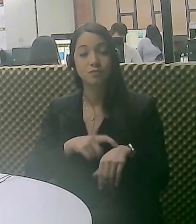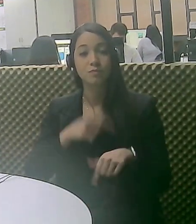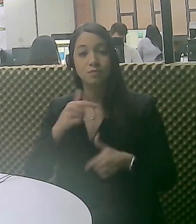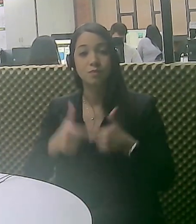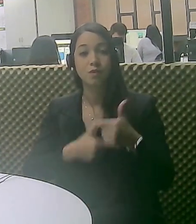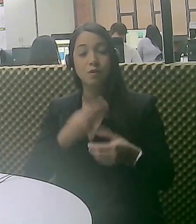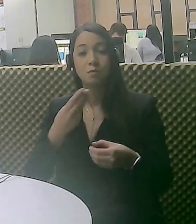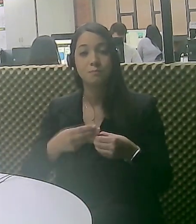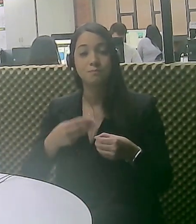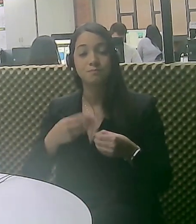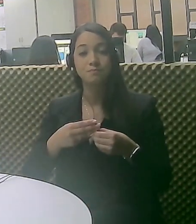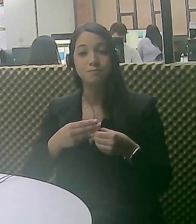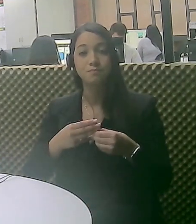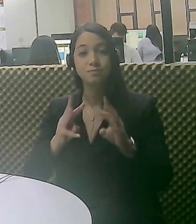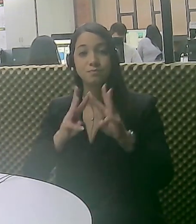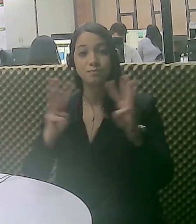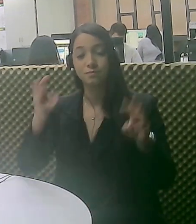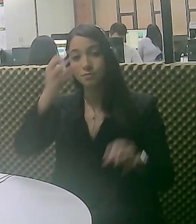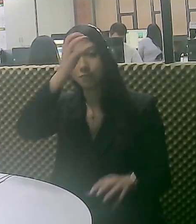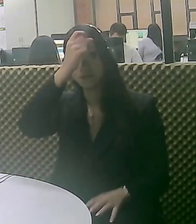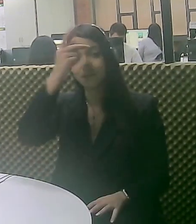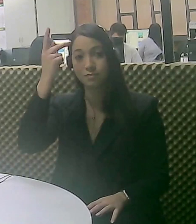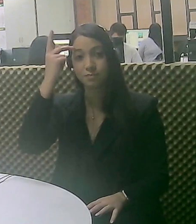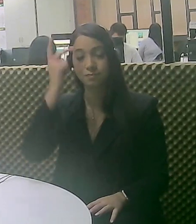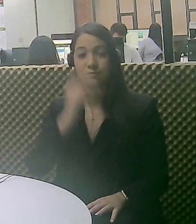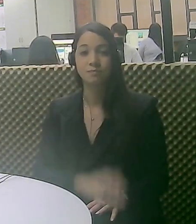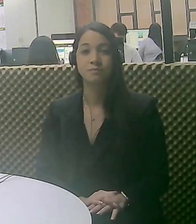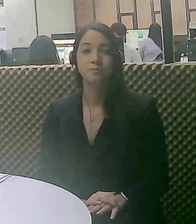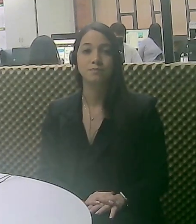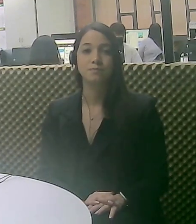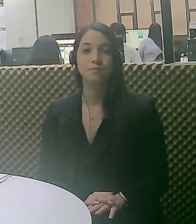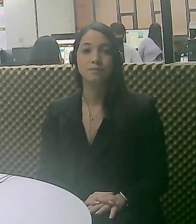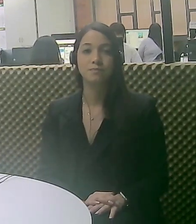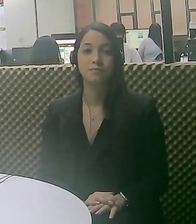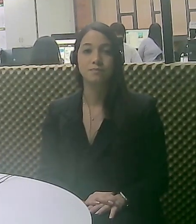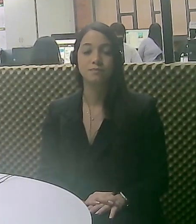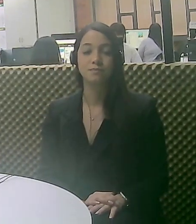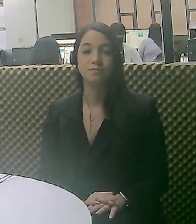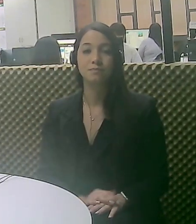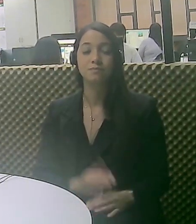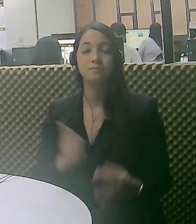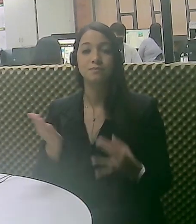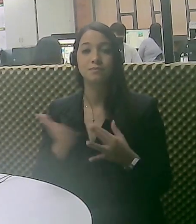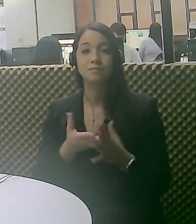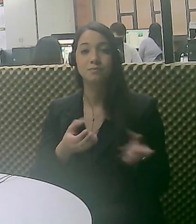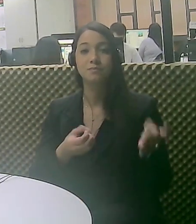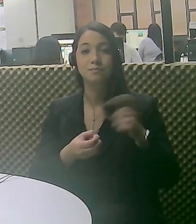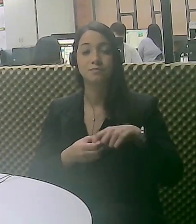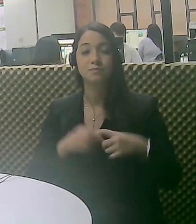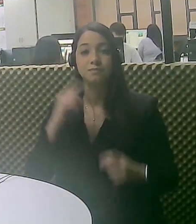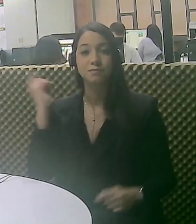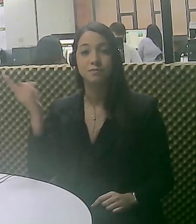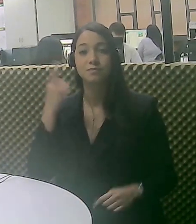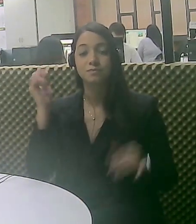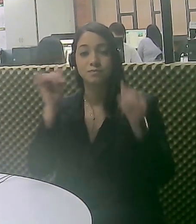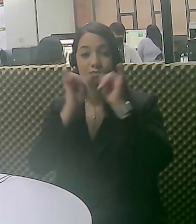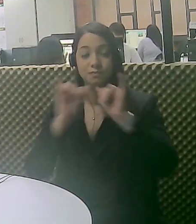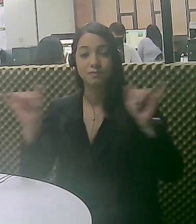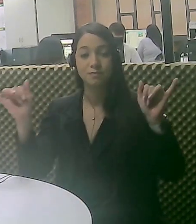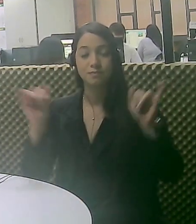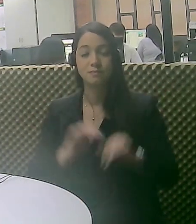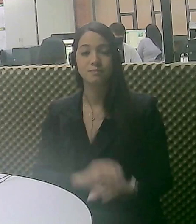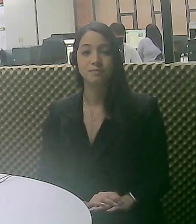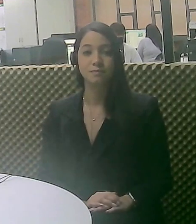serviços municipais no portal da Prefeitura. Agora vamos para um rápido intervalo, já já voltamos com o Giro